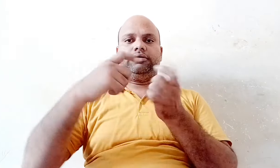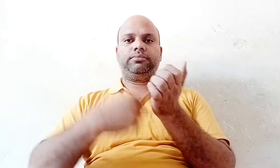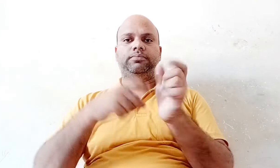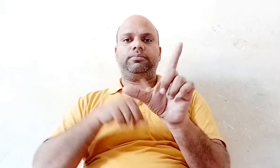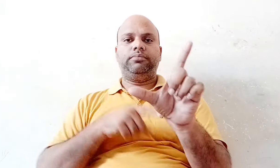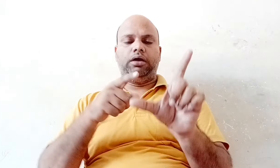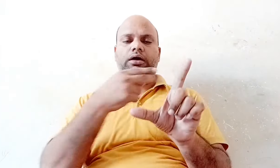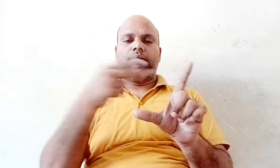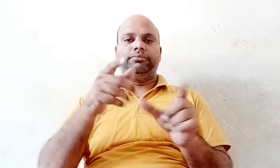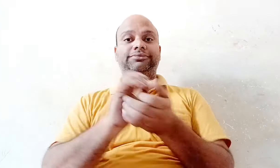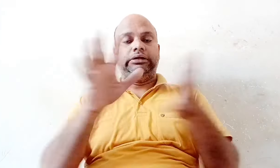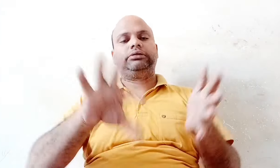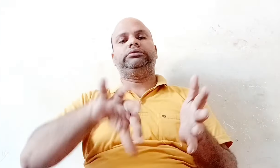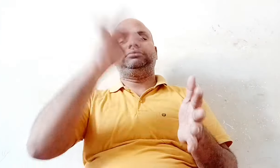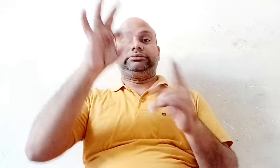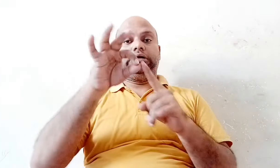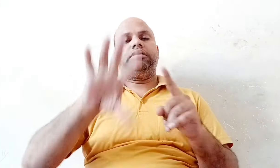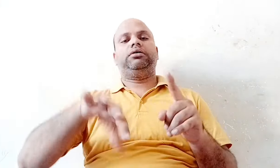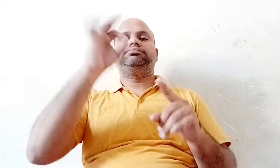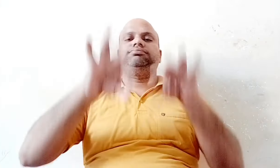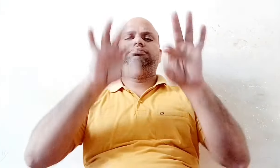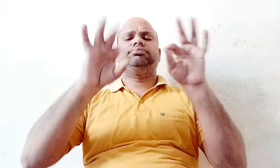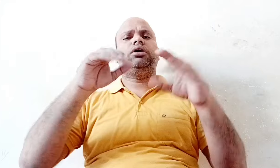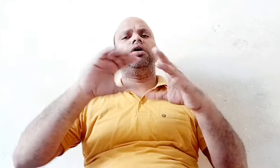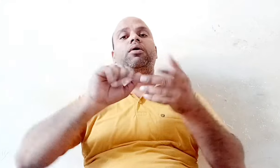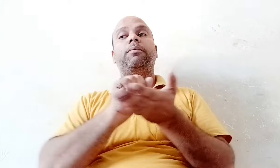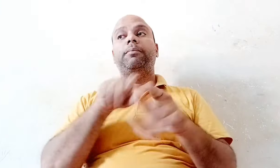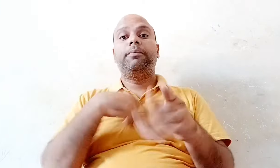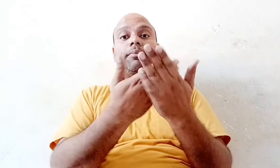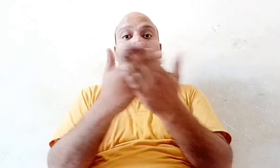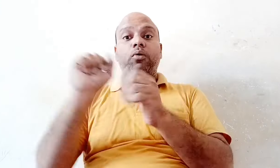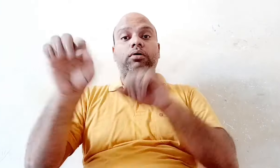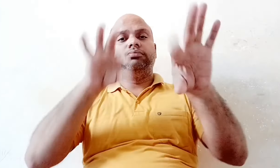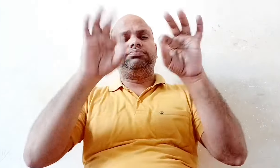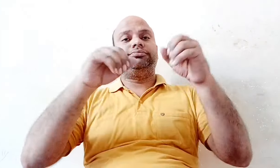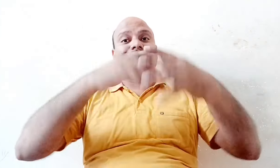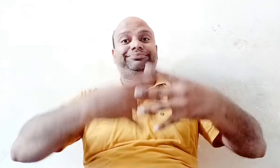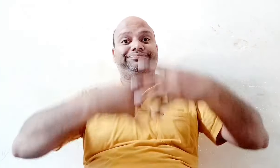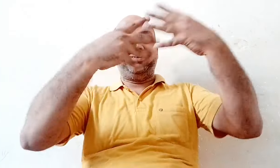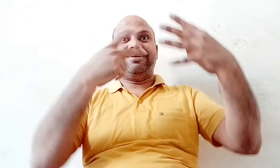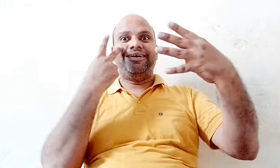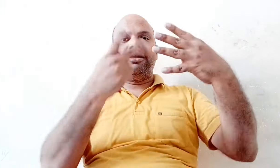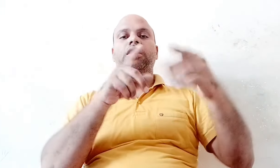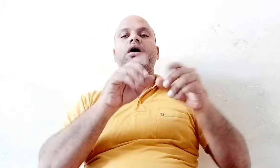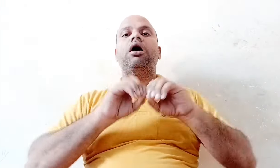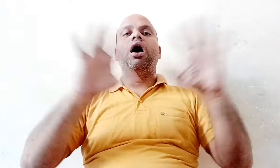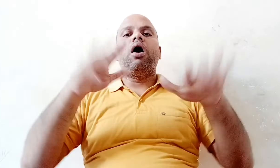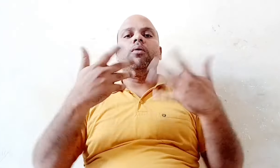daja mobela nambara eva my melarai, die. Para hai beji jati hai, avadakara pani svayam ki essa,